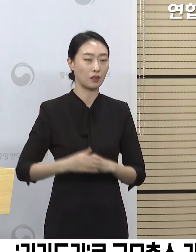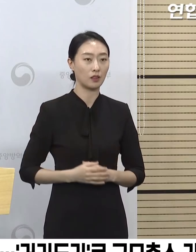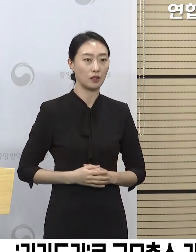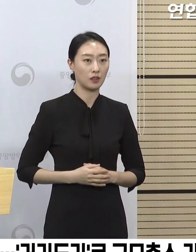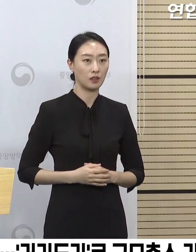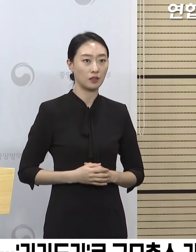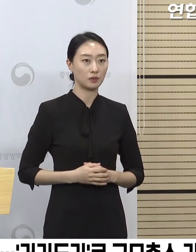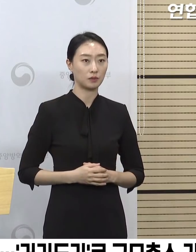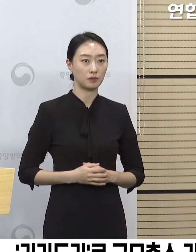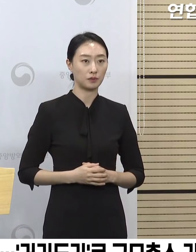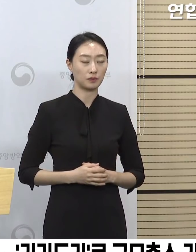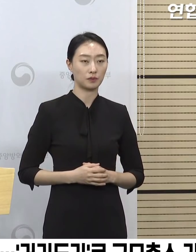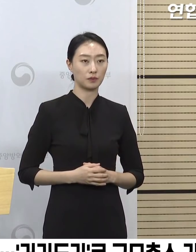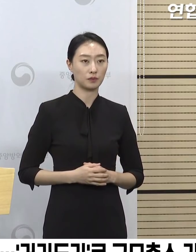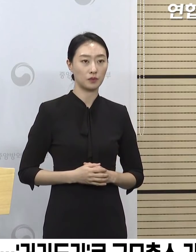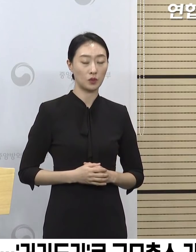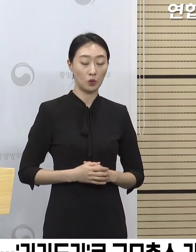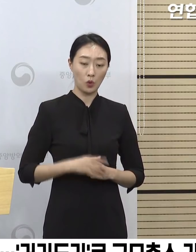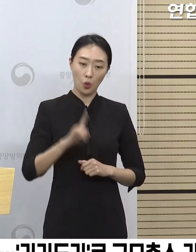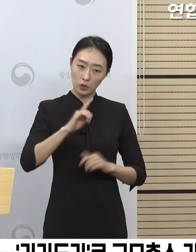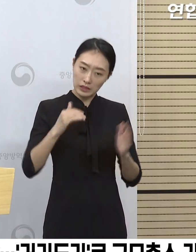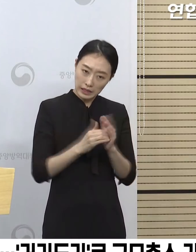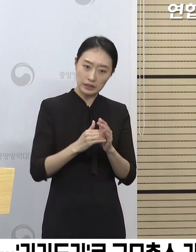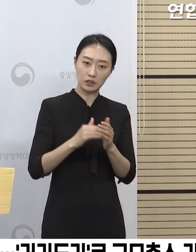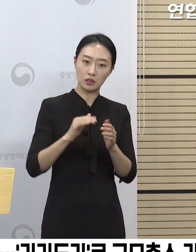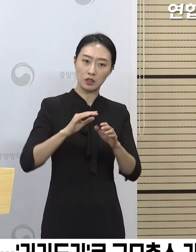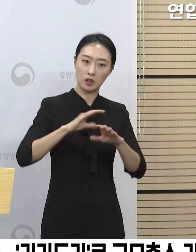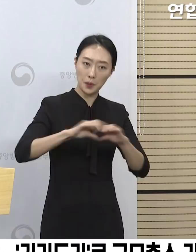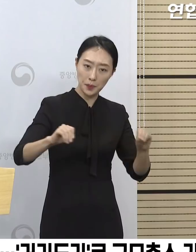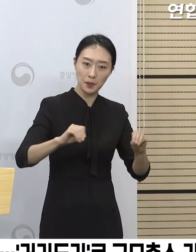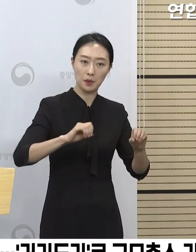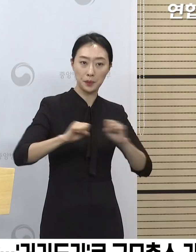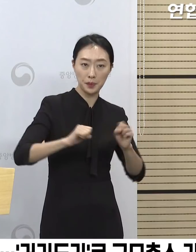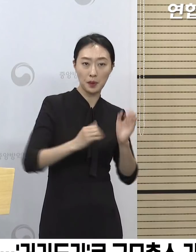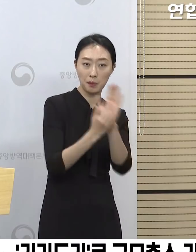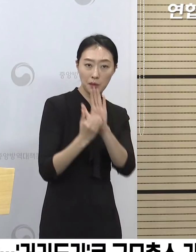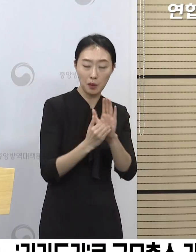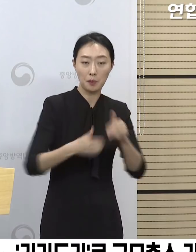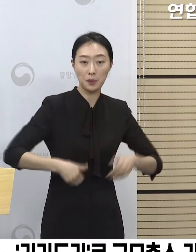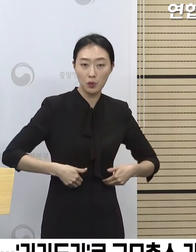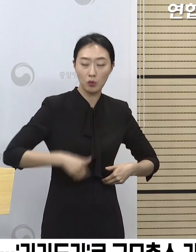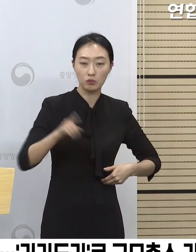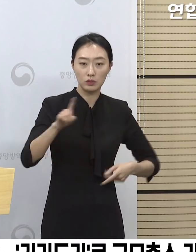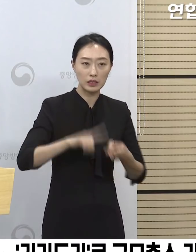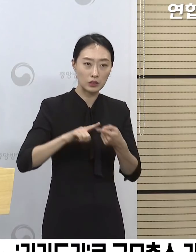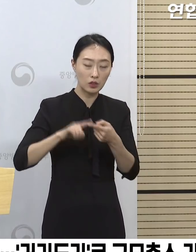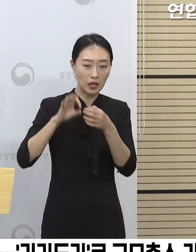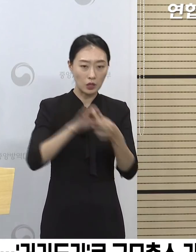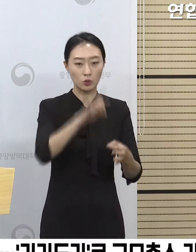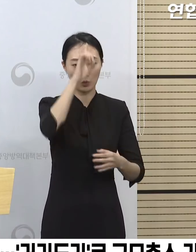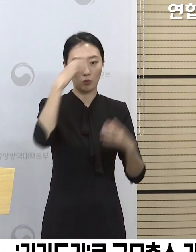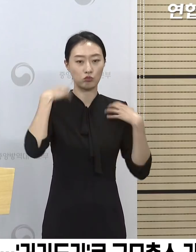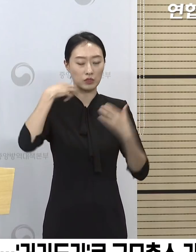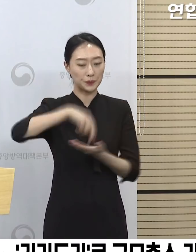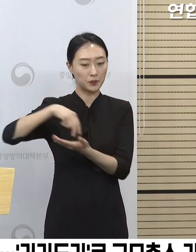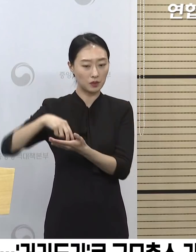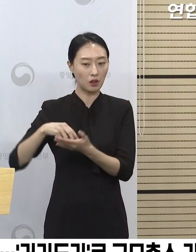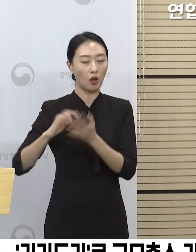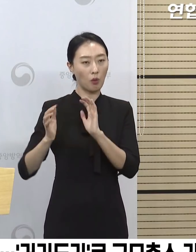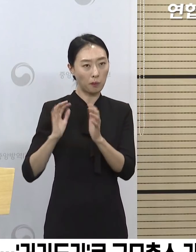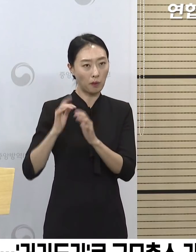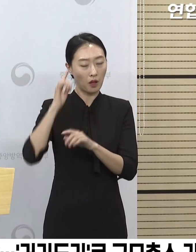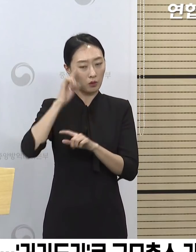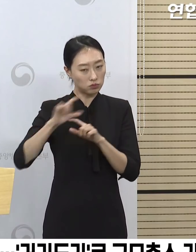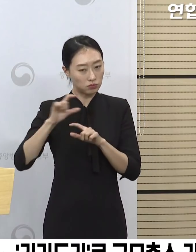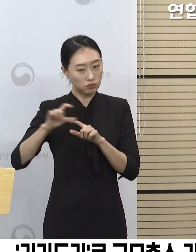어느 정도의 조치가 필요할지에 대해서는 정부 내에서도 계속 검토하고 있고, 또, 이 정도로